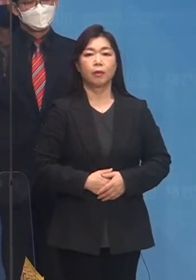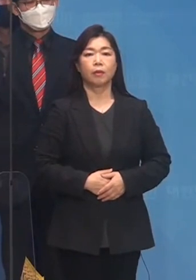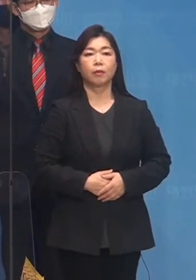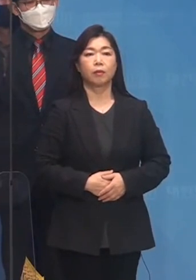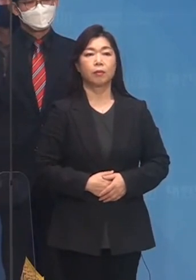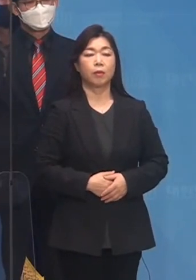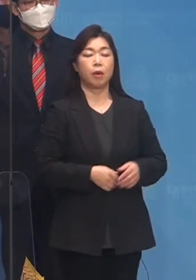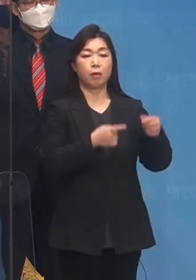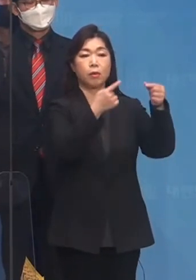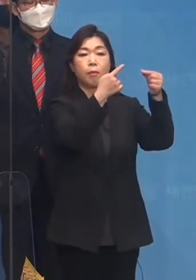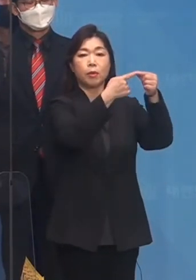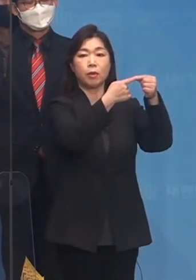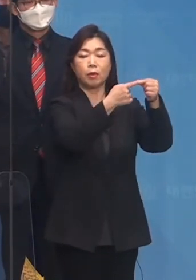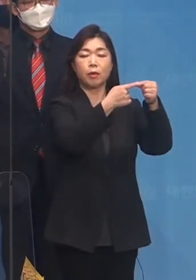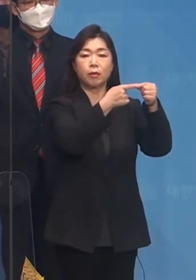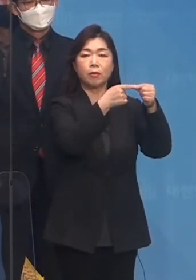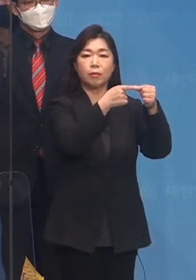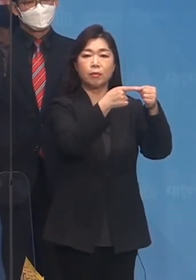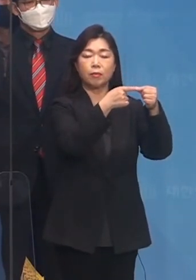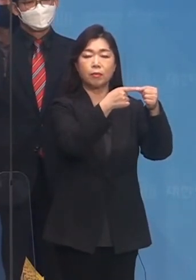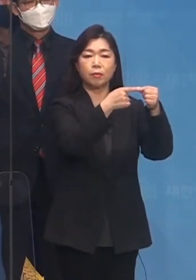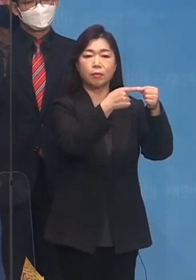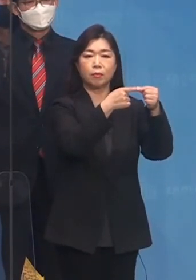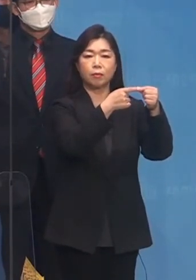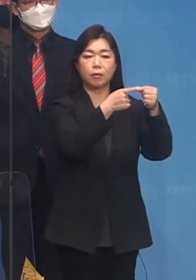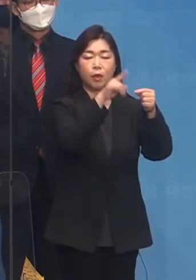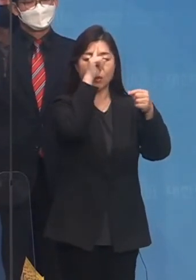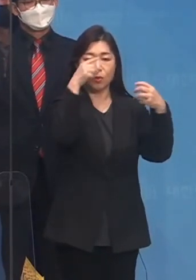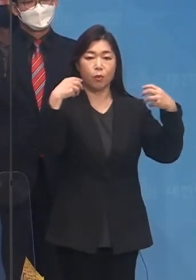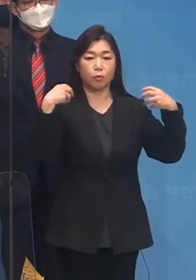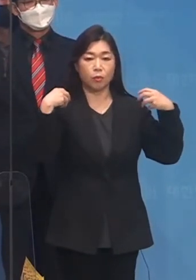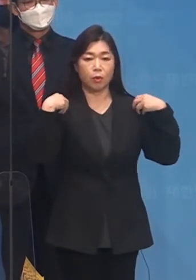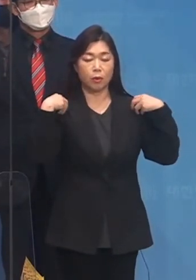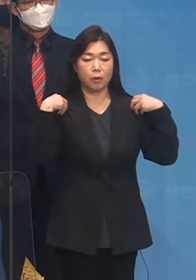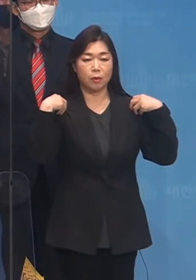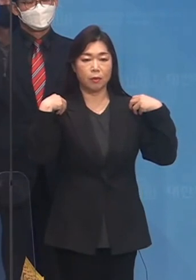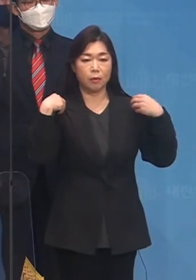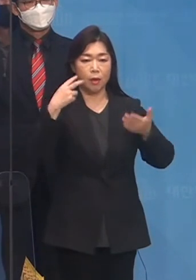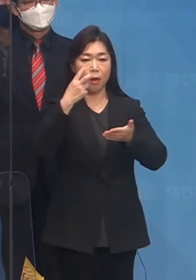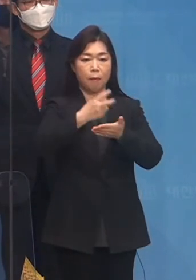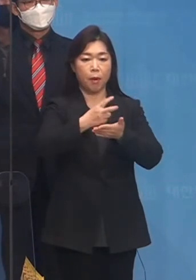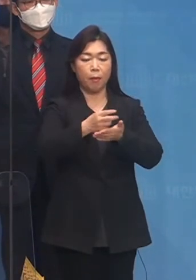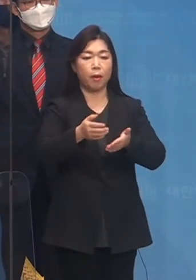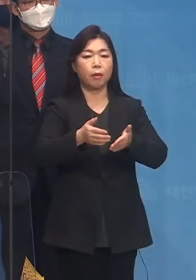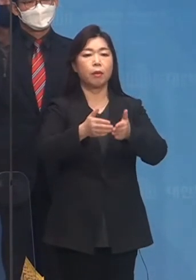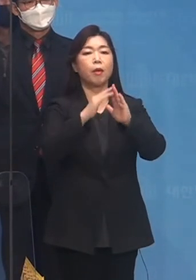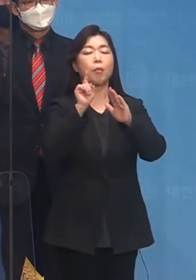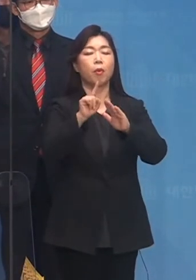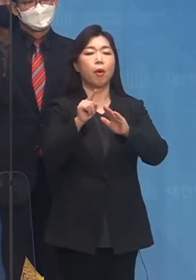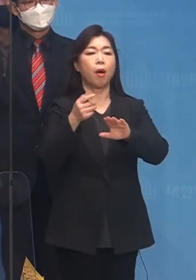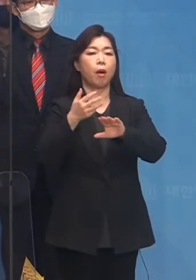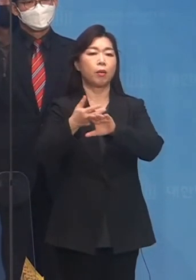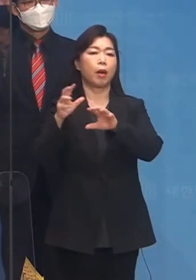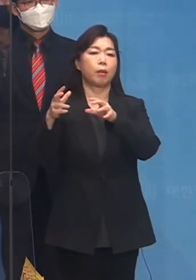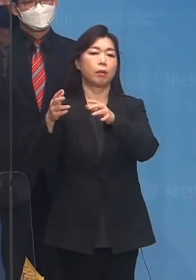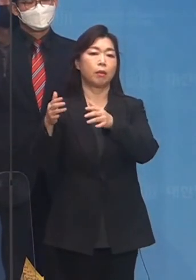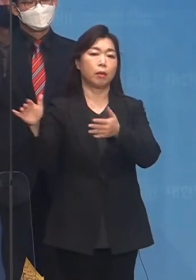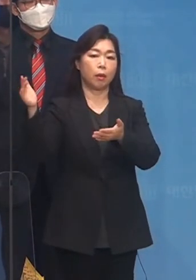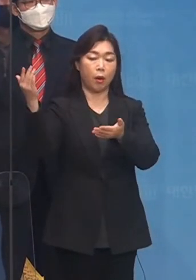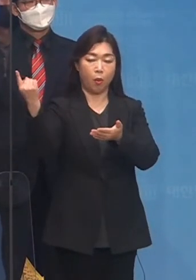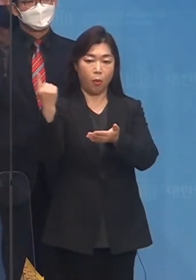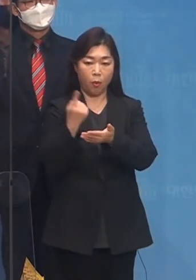첫 번째, 그 정부에서 걸고 나온 게 외국인 근로자에 대한